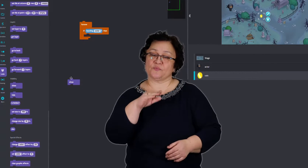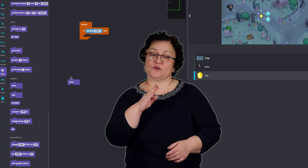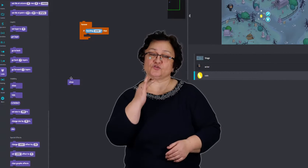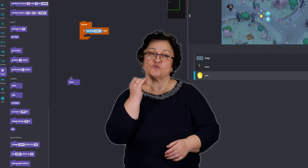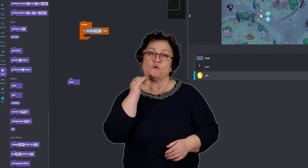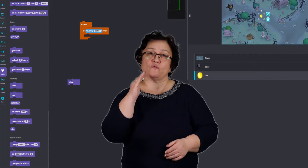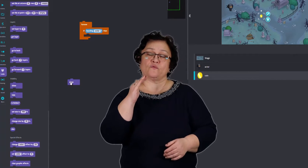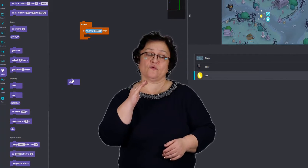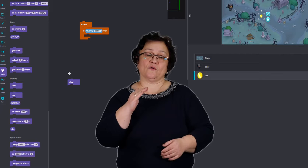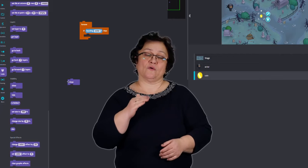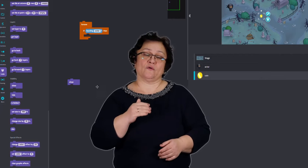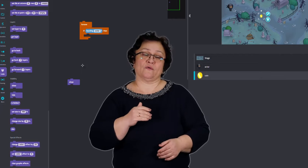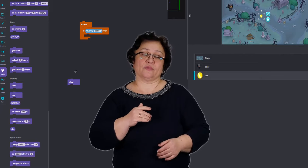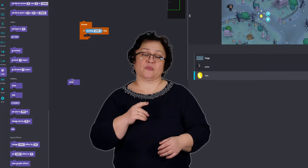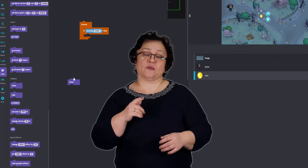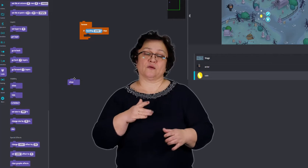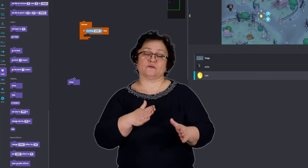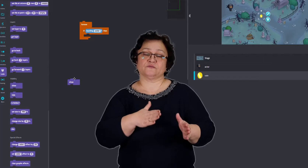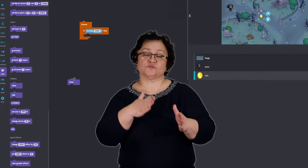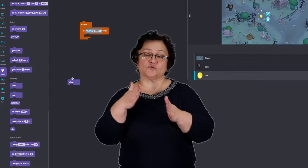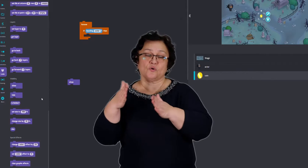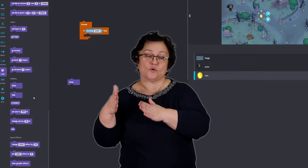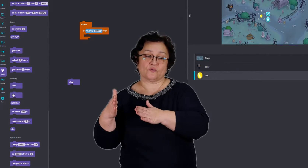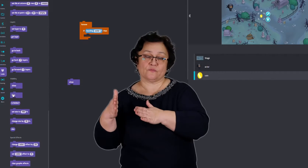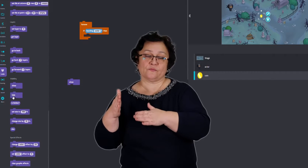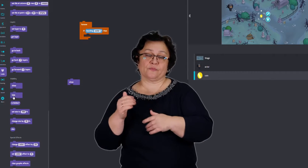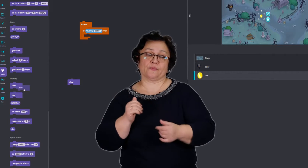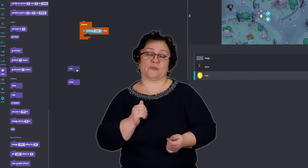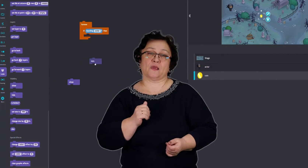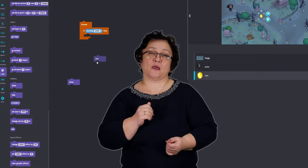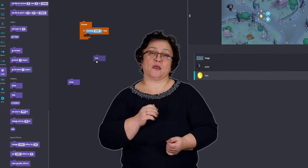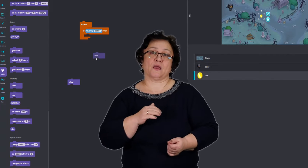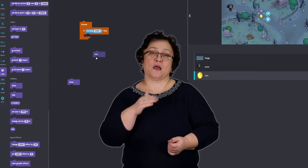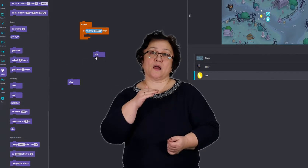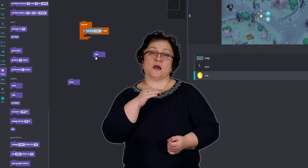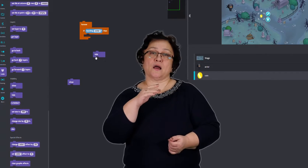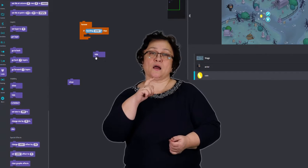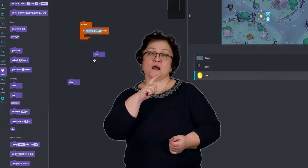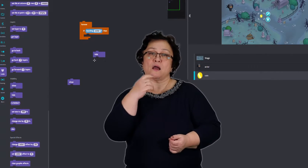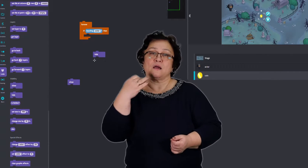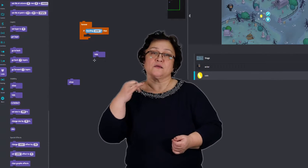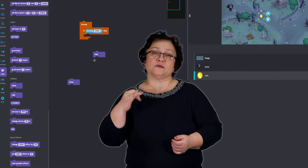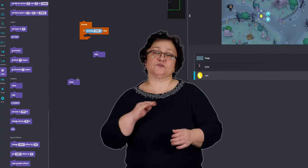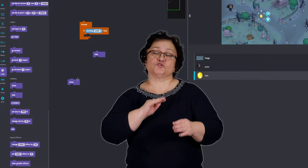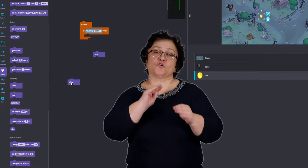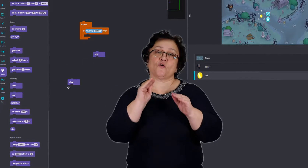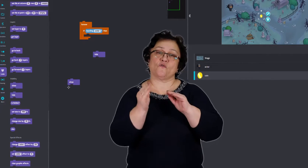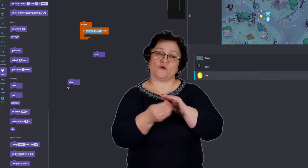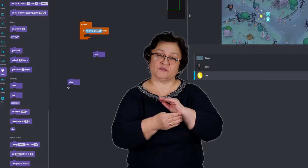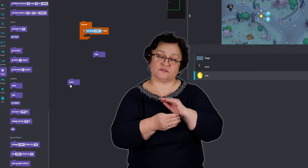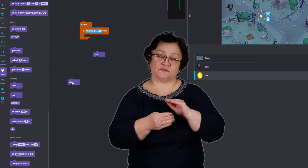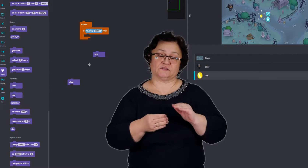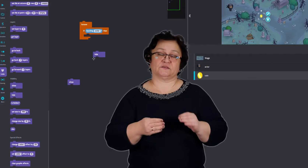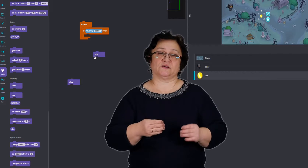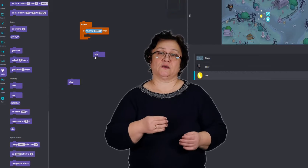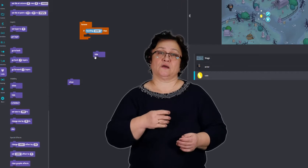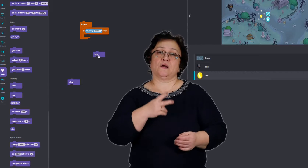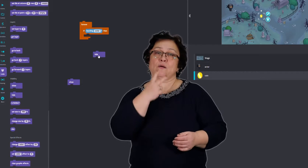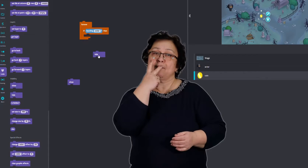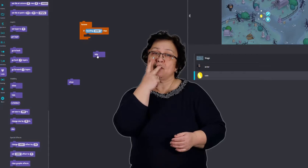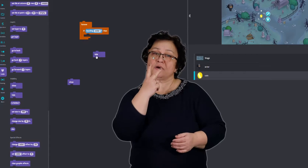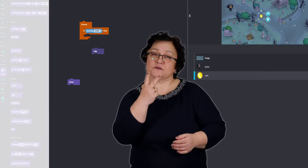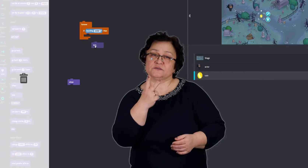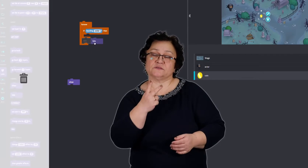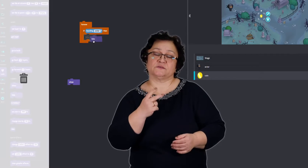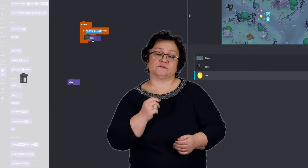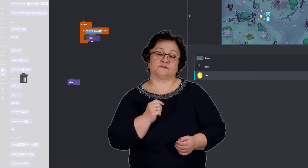ми поки що в сторону відсуваємо, а hide – це сховатися. Show – це показатися, а